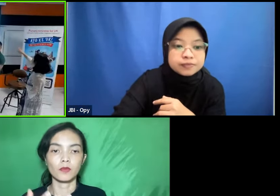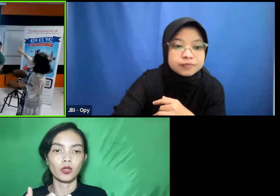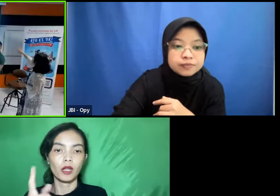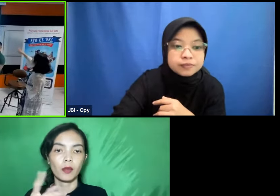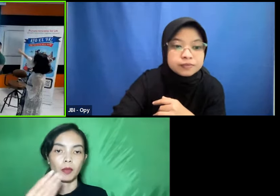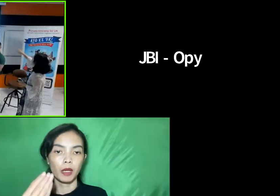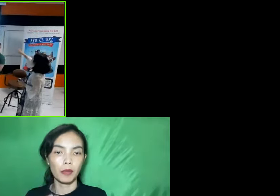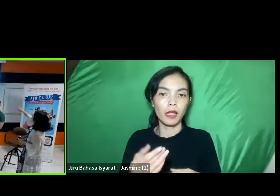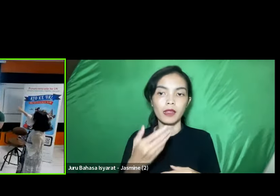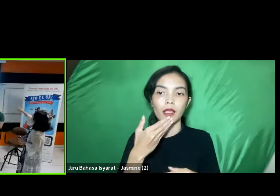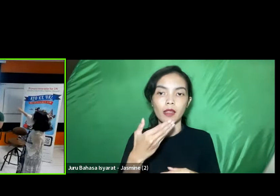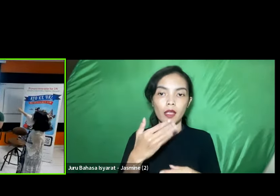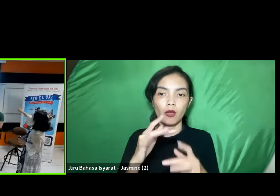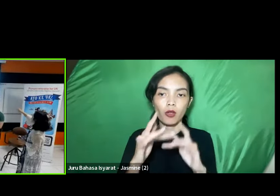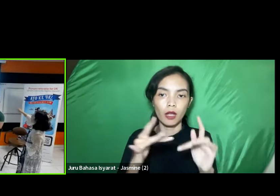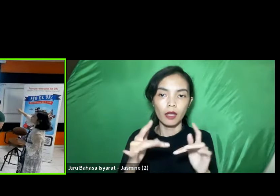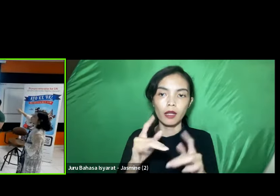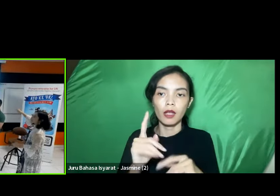atas